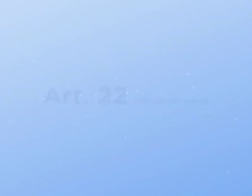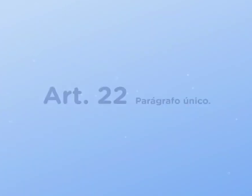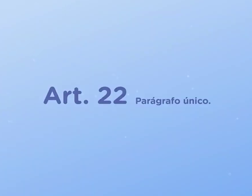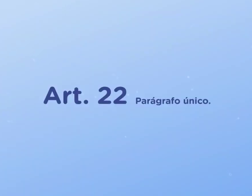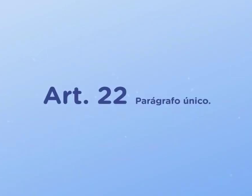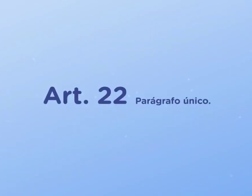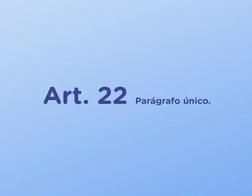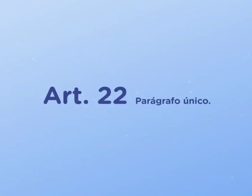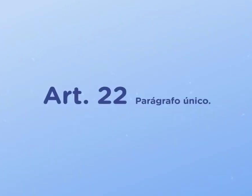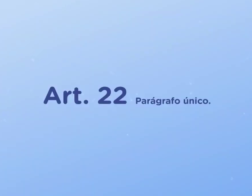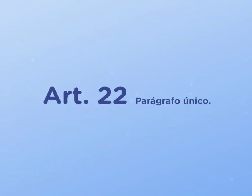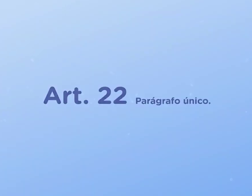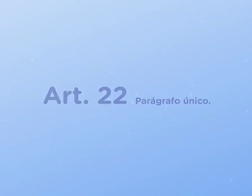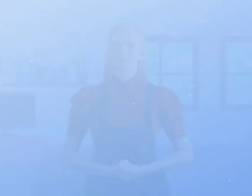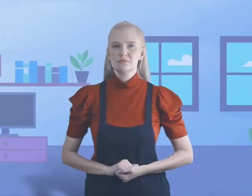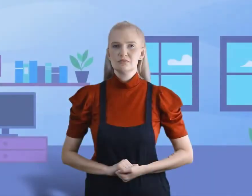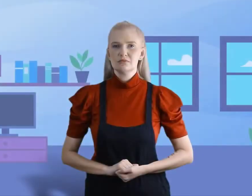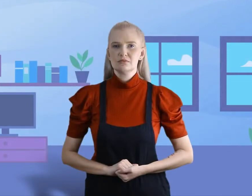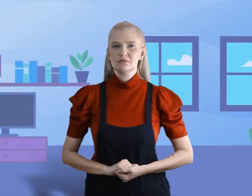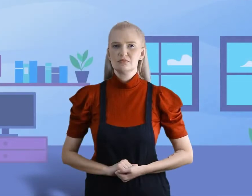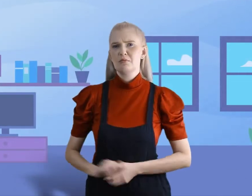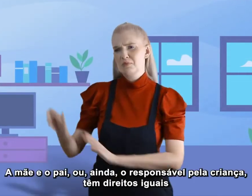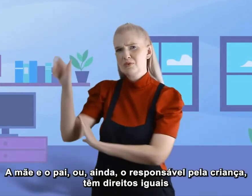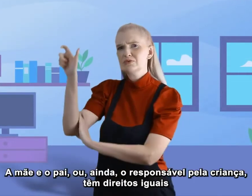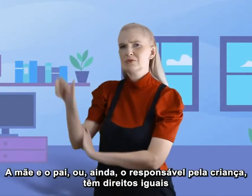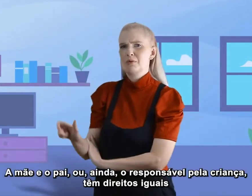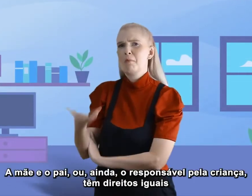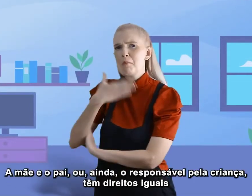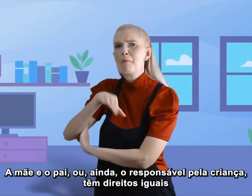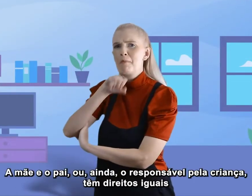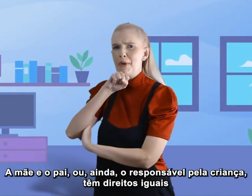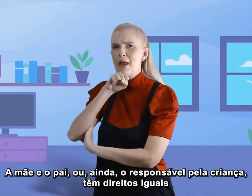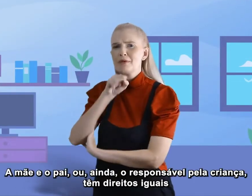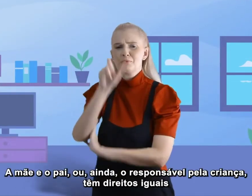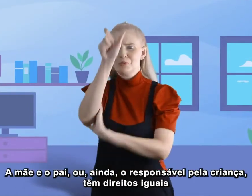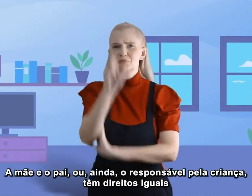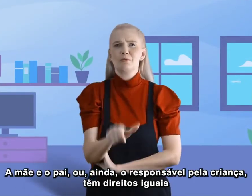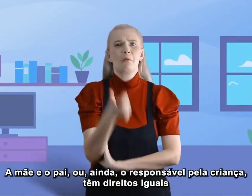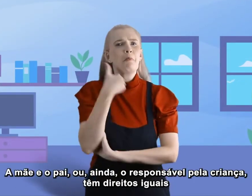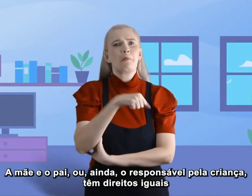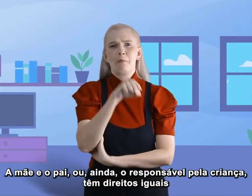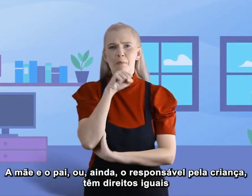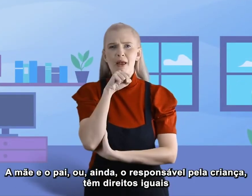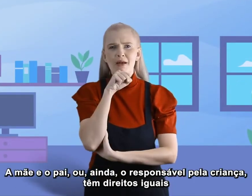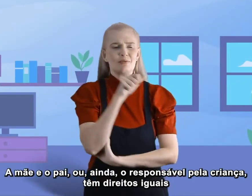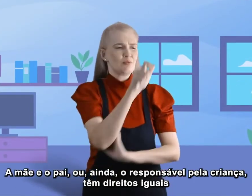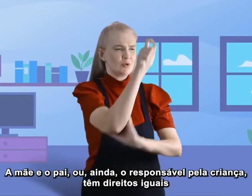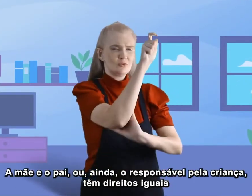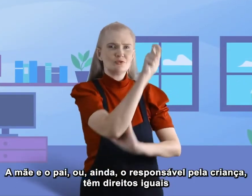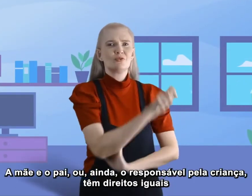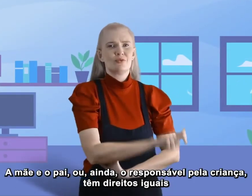Artigo 22, parágrafo único. A mãe e o pai, ou, ainda, o responsável pela